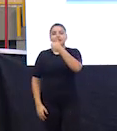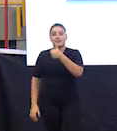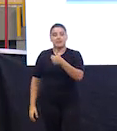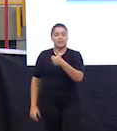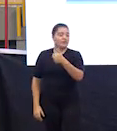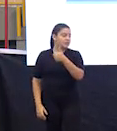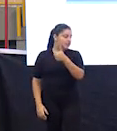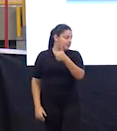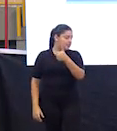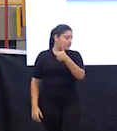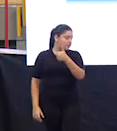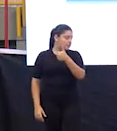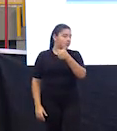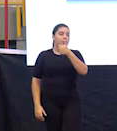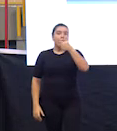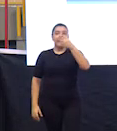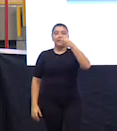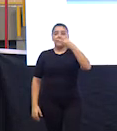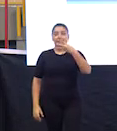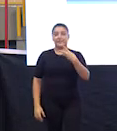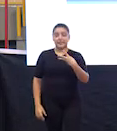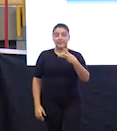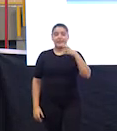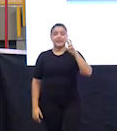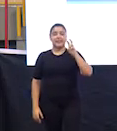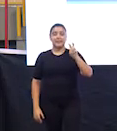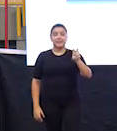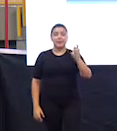quanto? Para